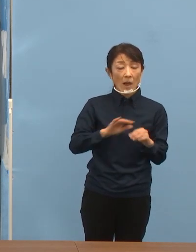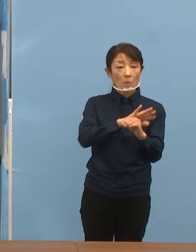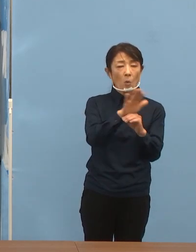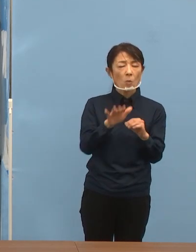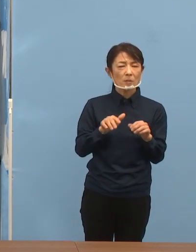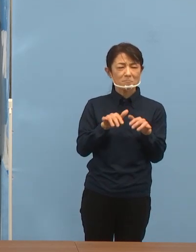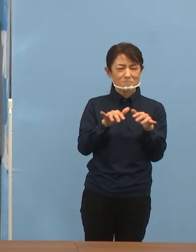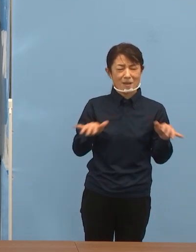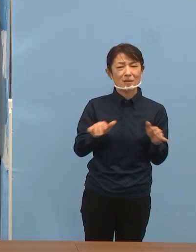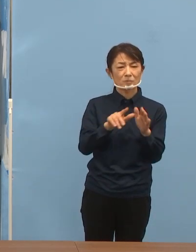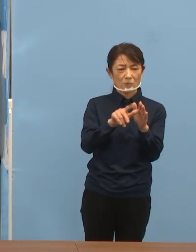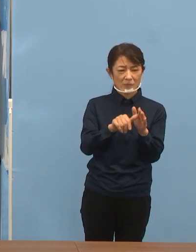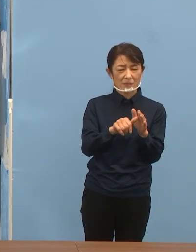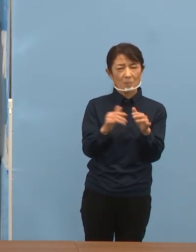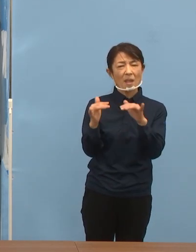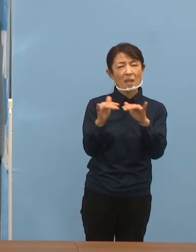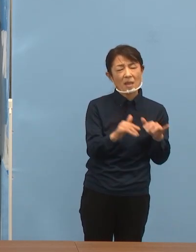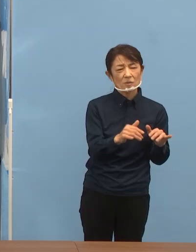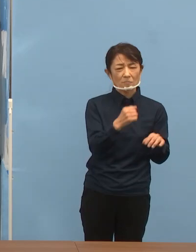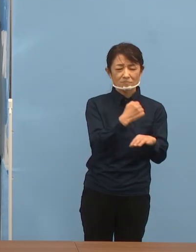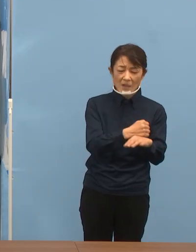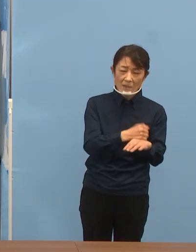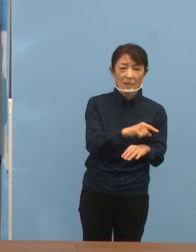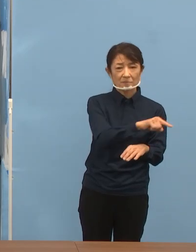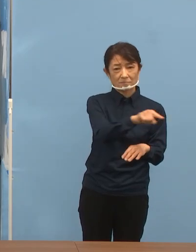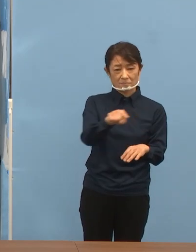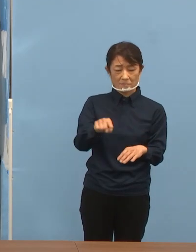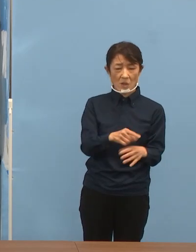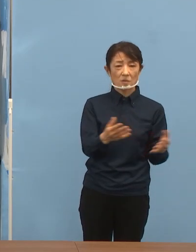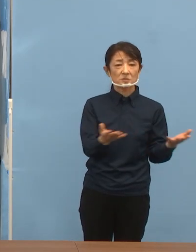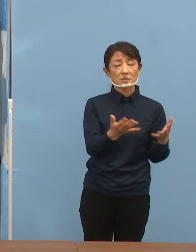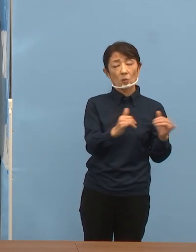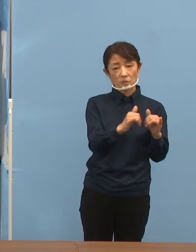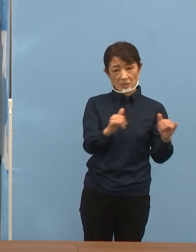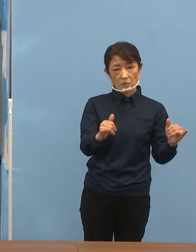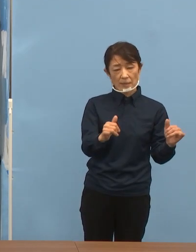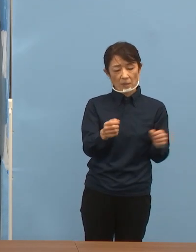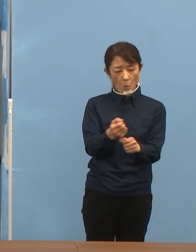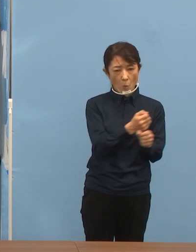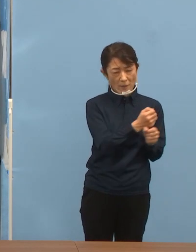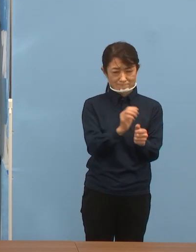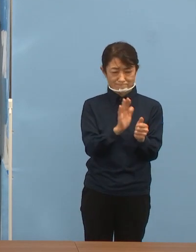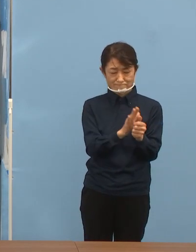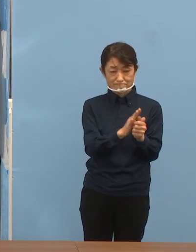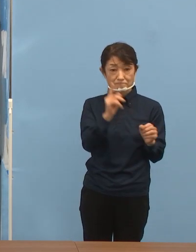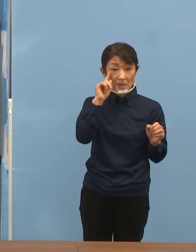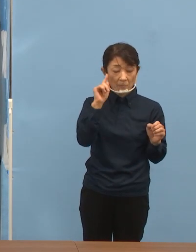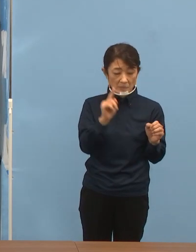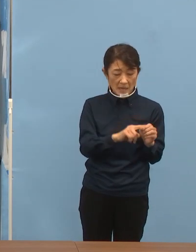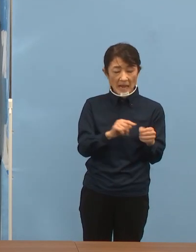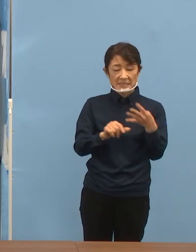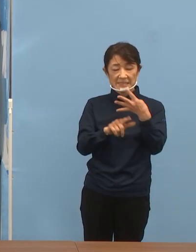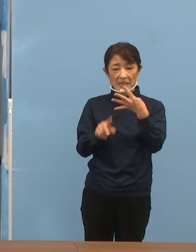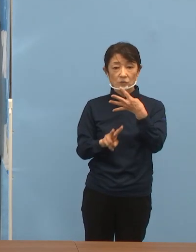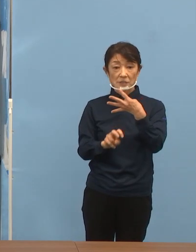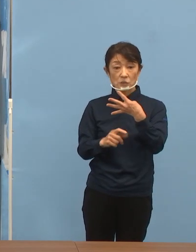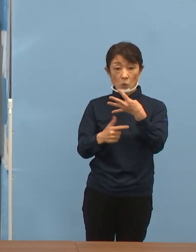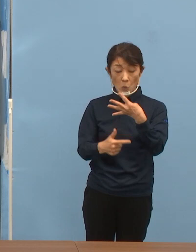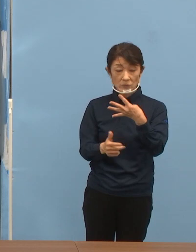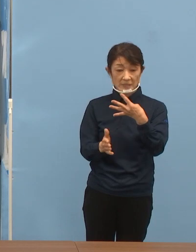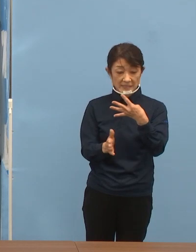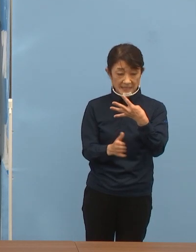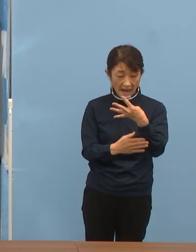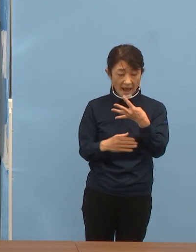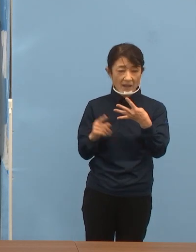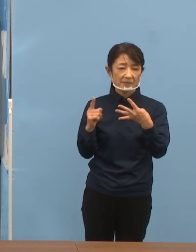大に伴い多大な影響を受けた物産関係事業者等を応援するため、4月26日からキャンペーン